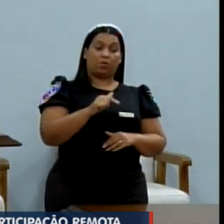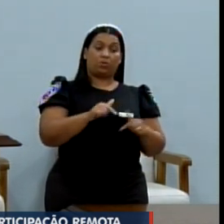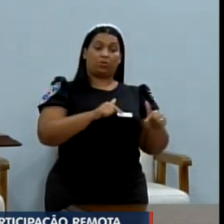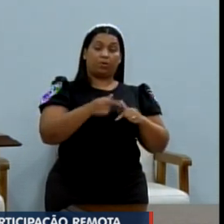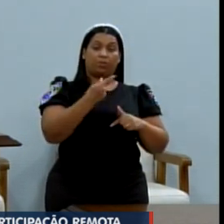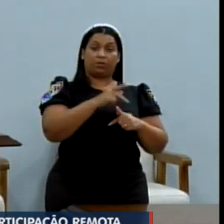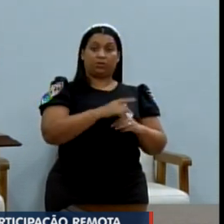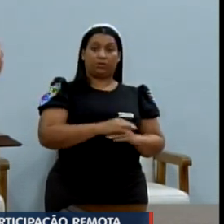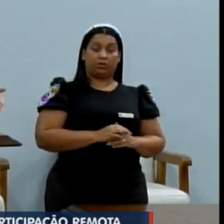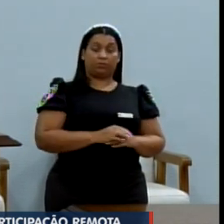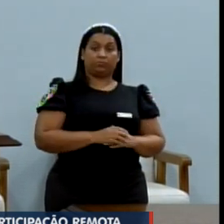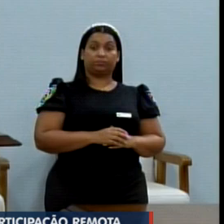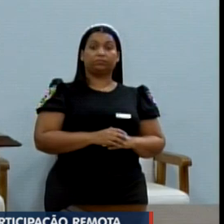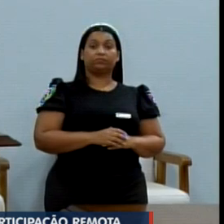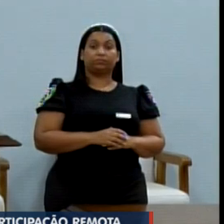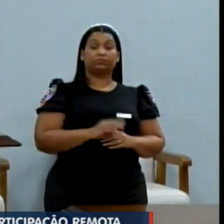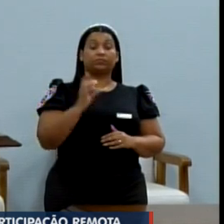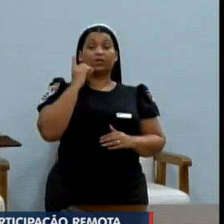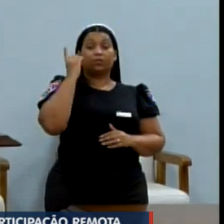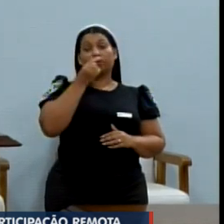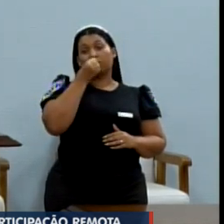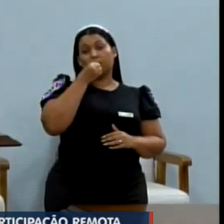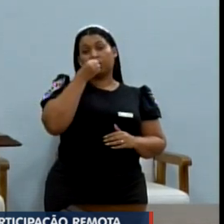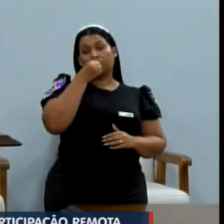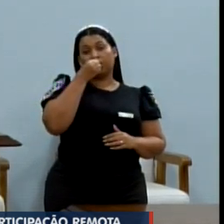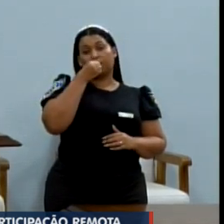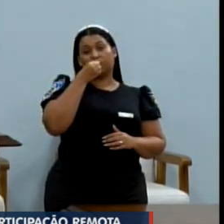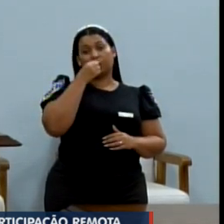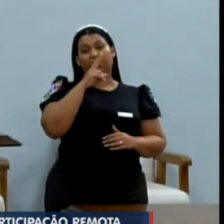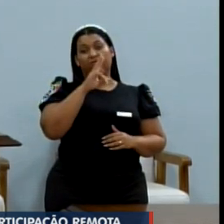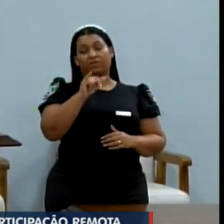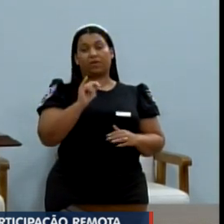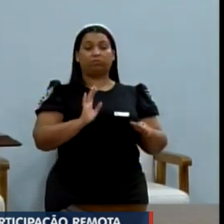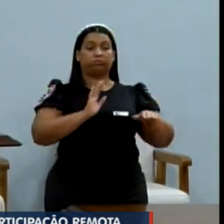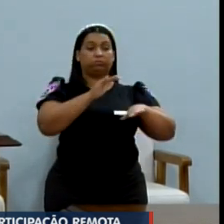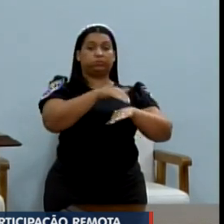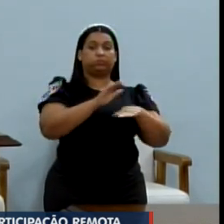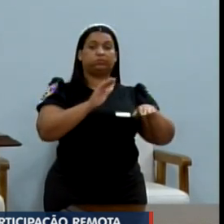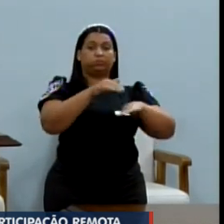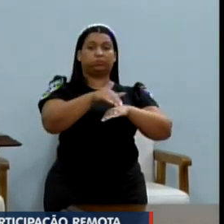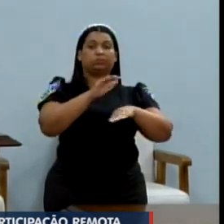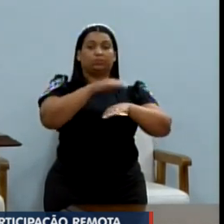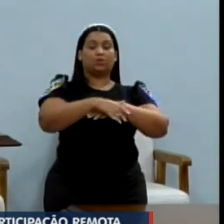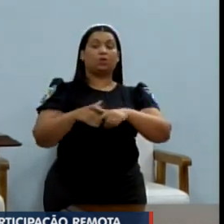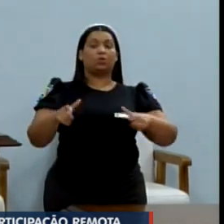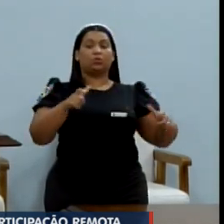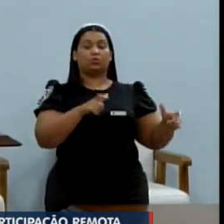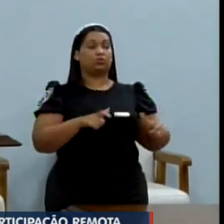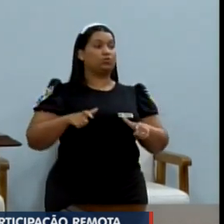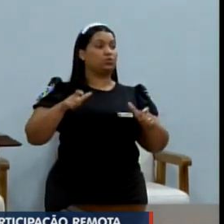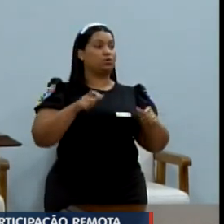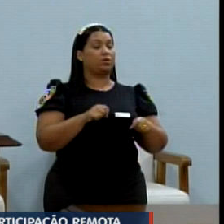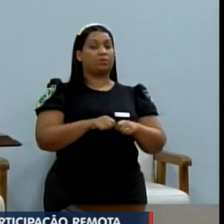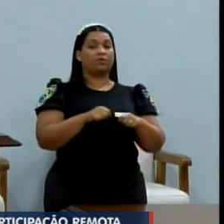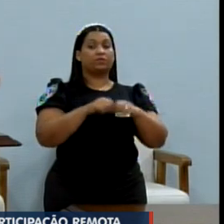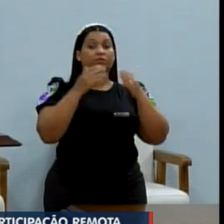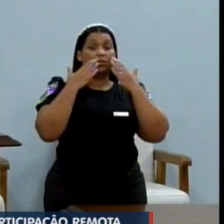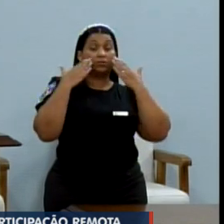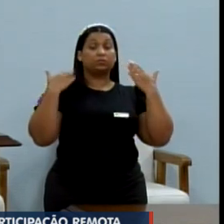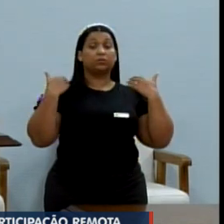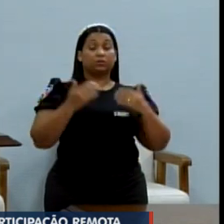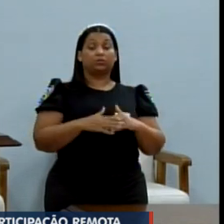parlamentar até quando o deputado Tamar Borges vai os espaços públicos para fazer autopromoção